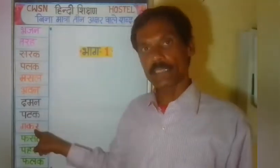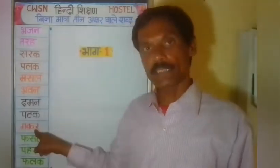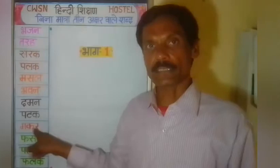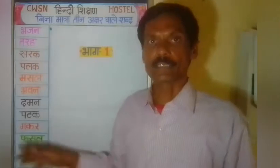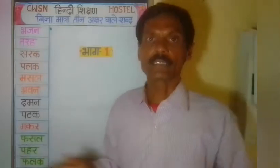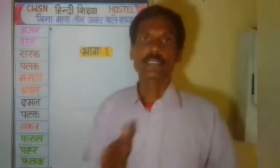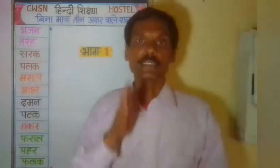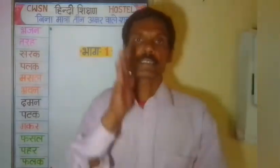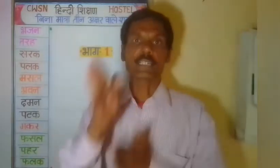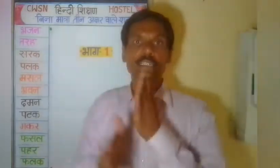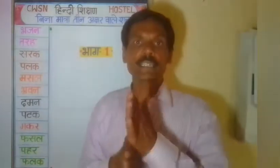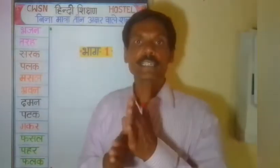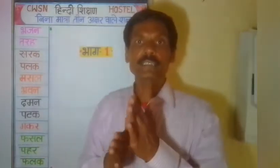मकर। संकेत